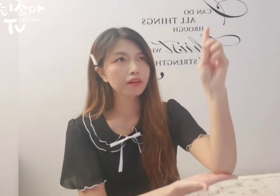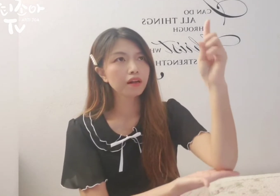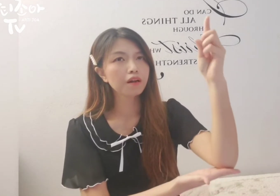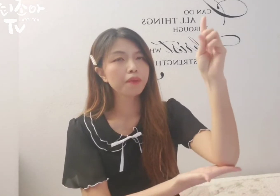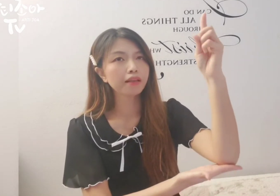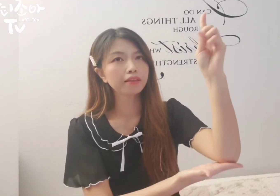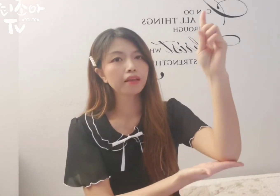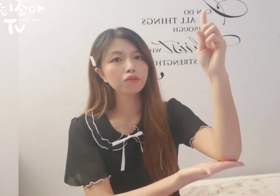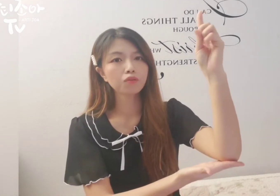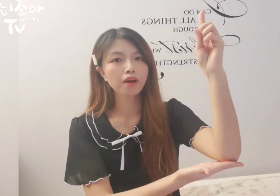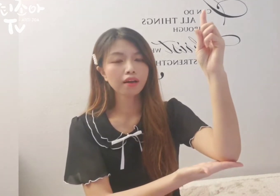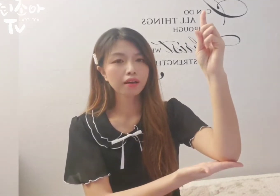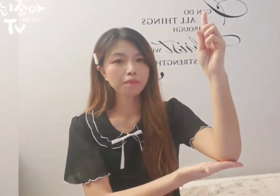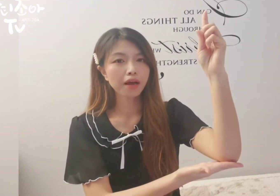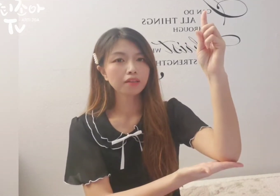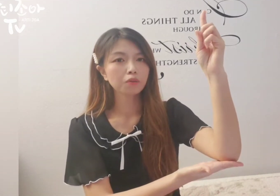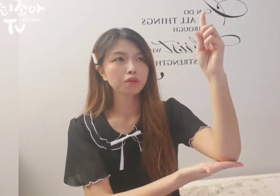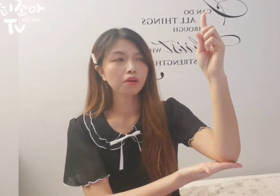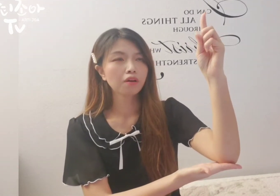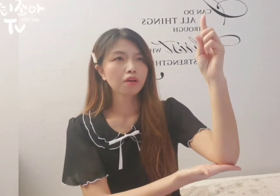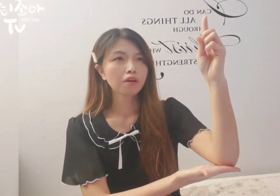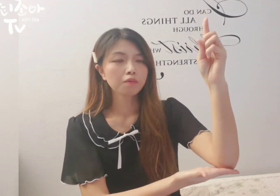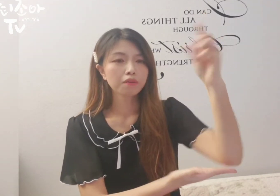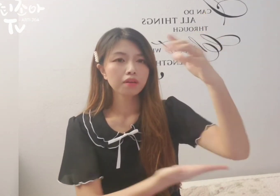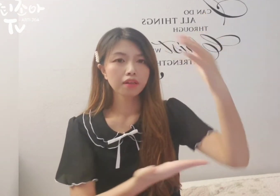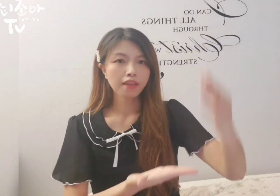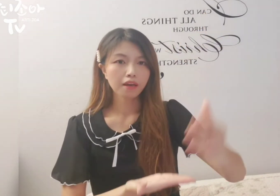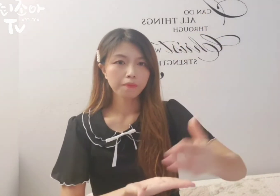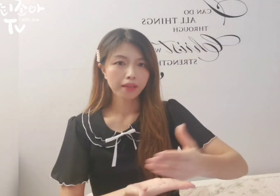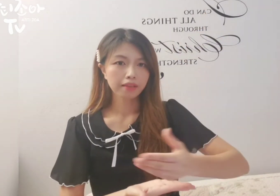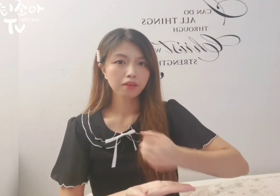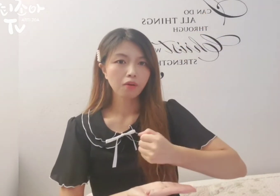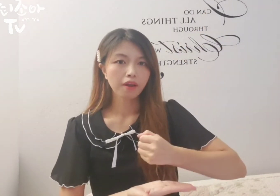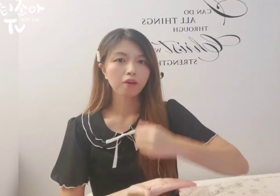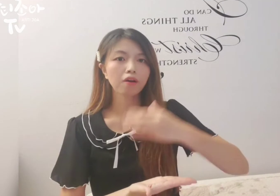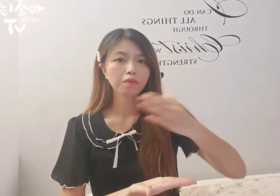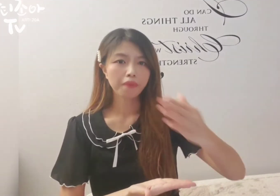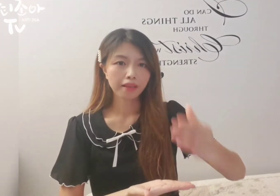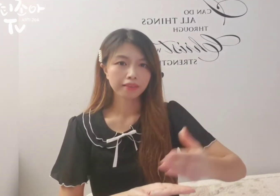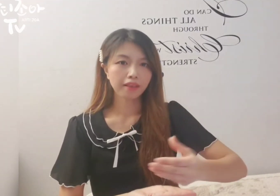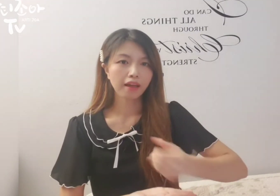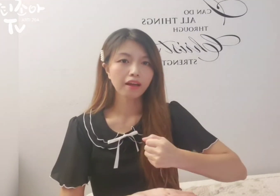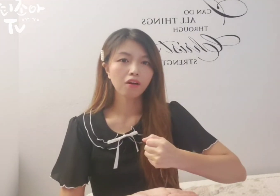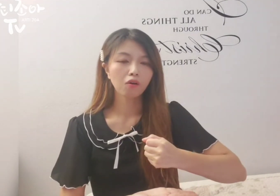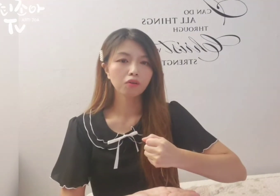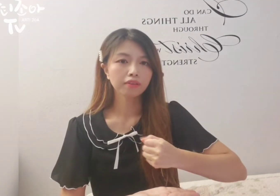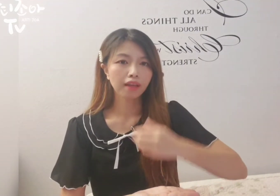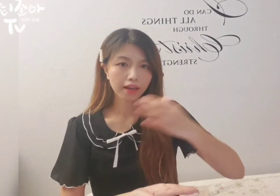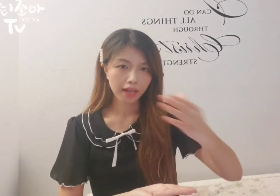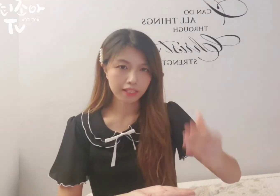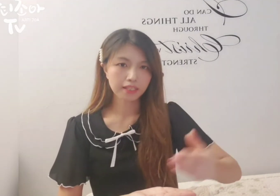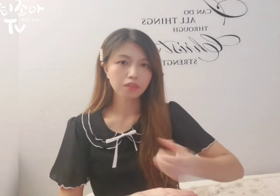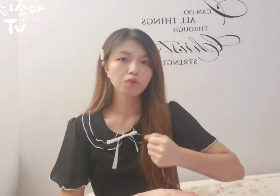받다 수아 받으소서 이게 내가 받는 거예요 받다 얻다 가지다